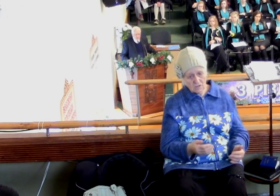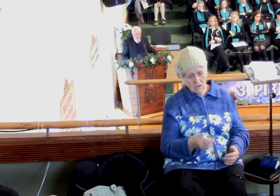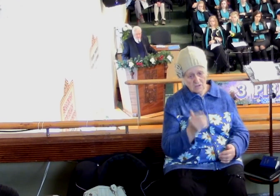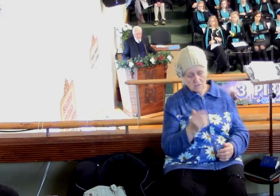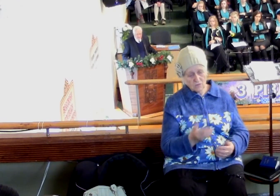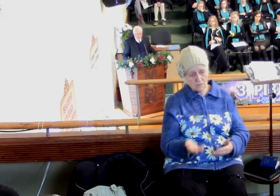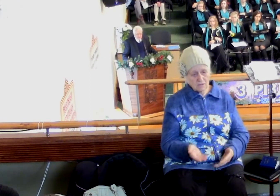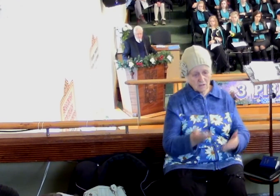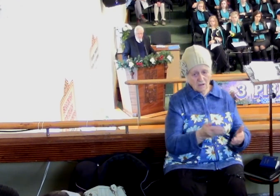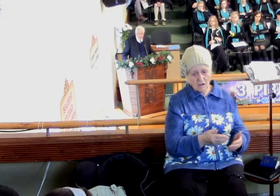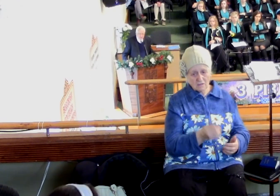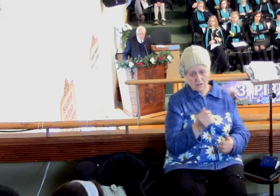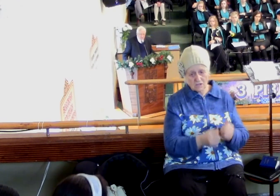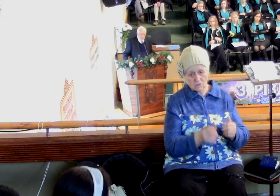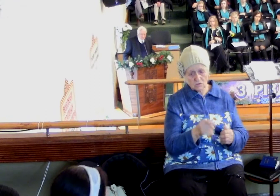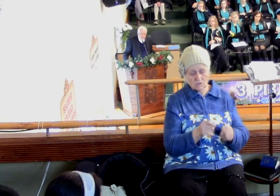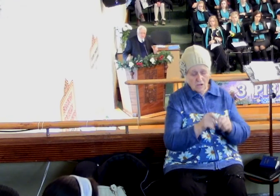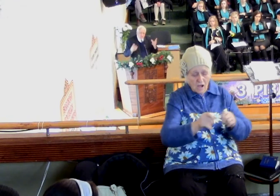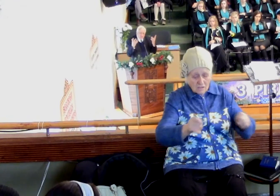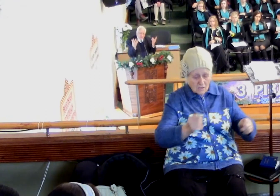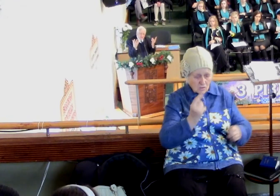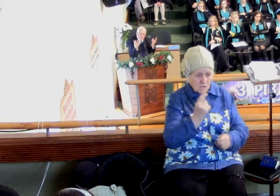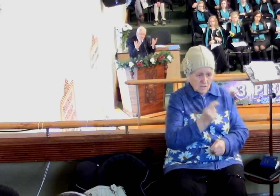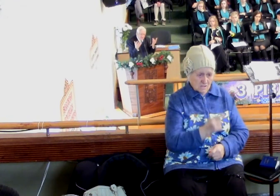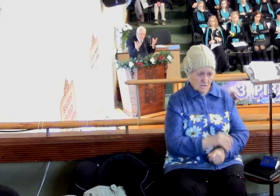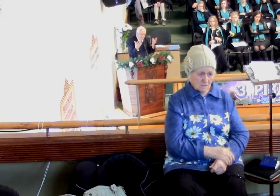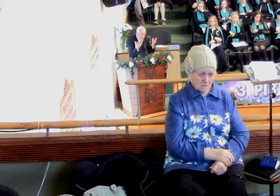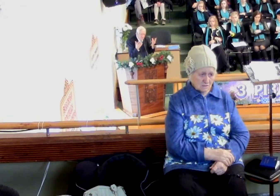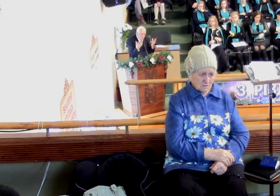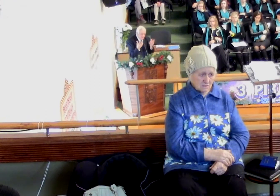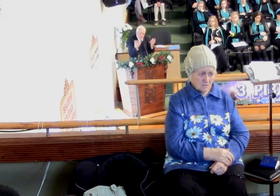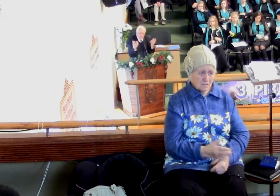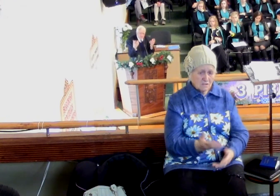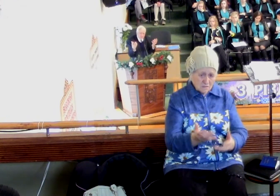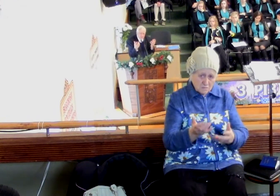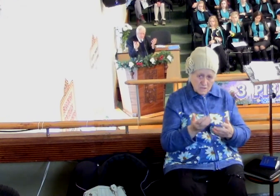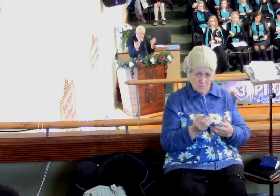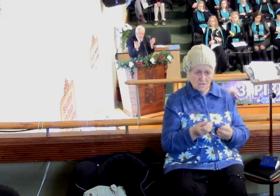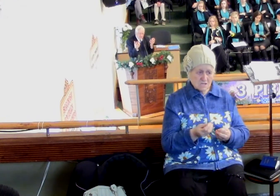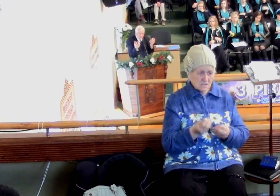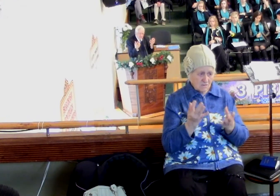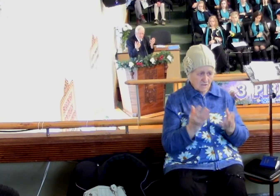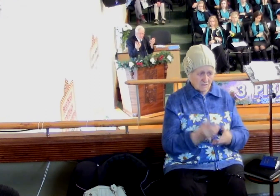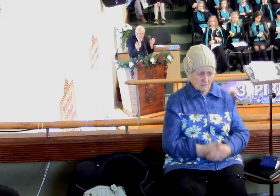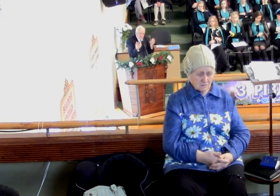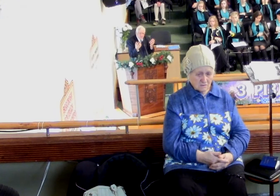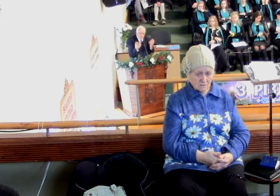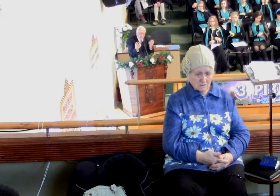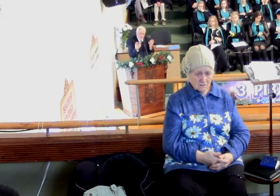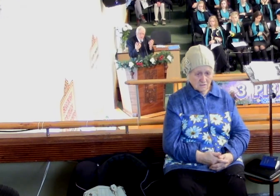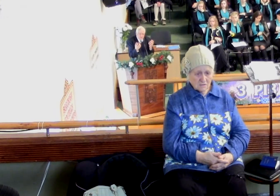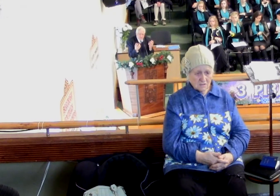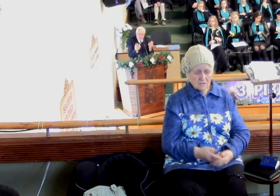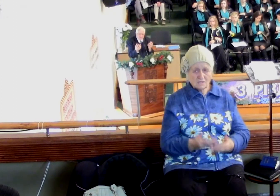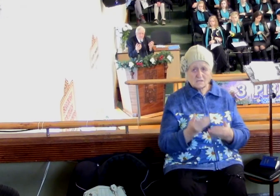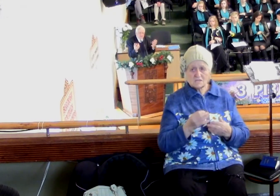открыть глаза. Откройте. Откройте глаза. Вы сами не откроете.